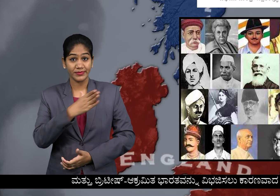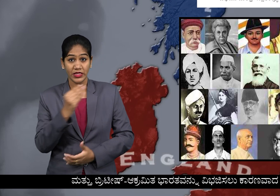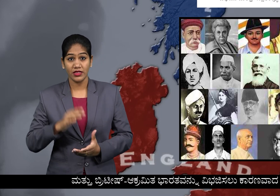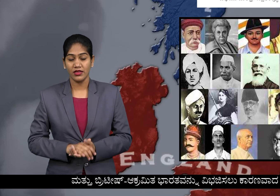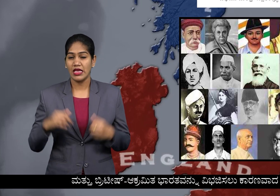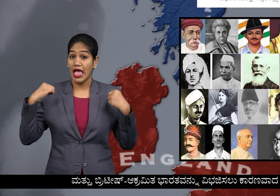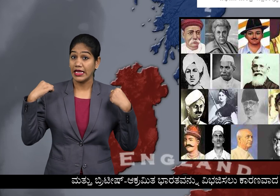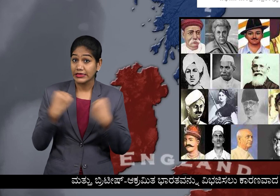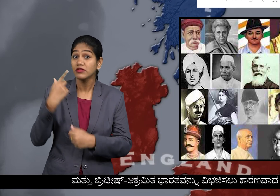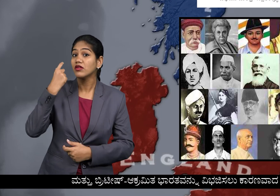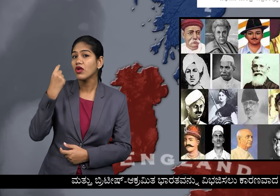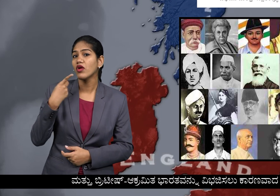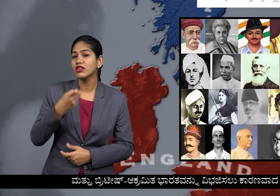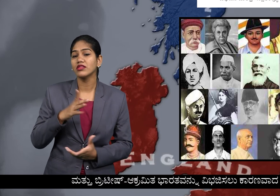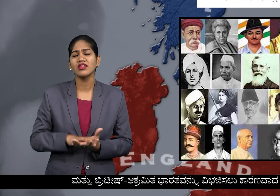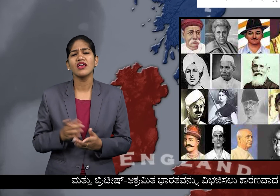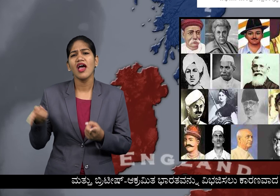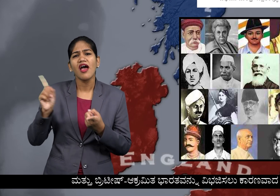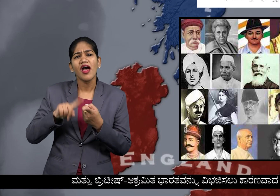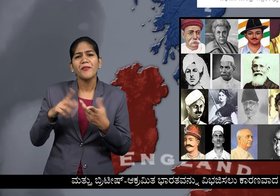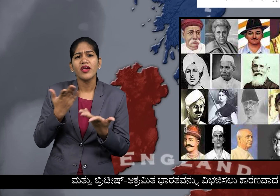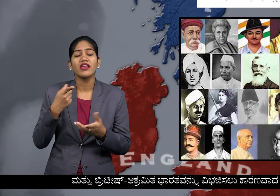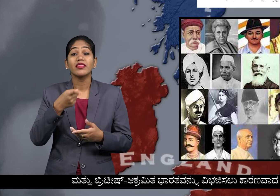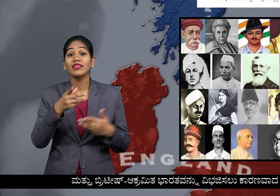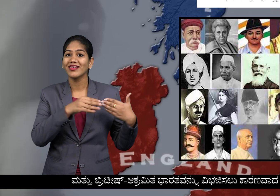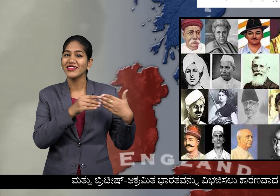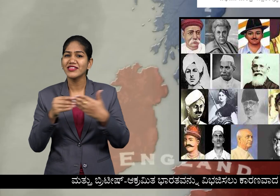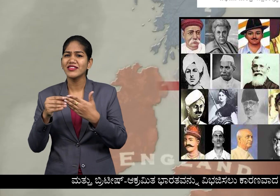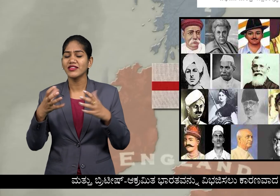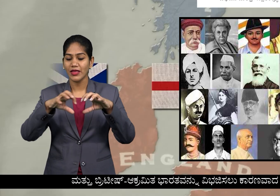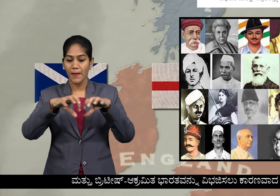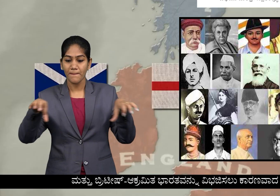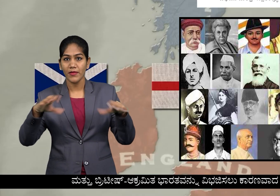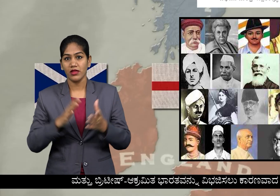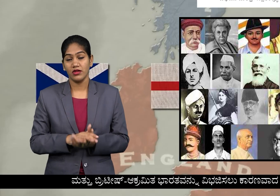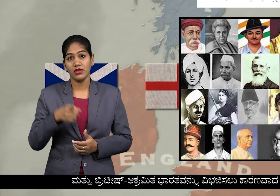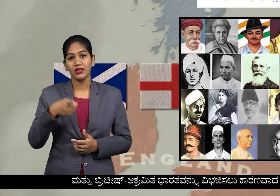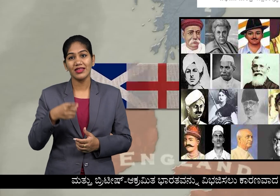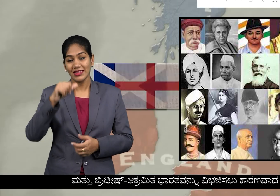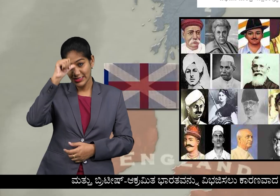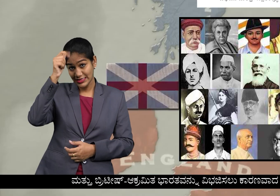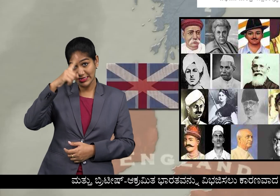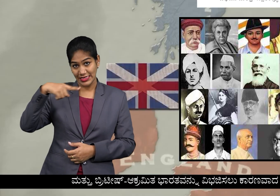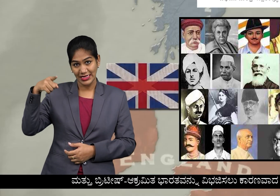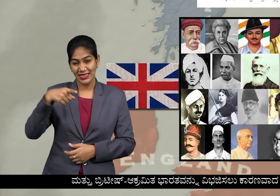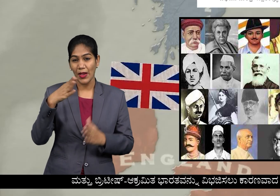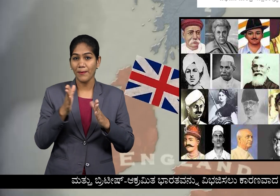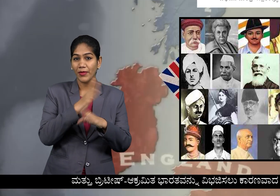ಮತ್ತು ಬ್ರಿಟಿಷ್ ಆಕ್ರಮಿತ ಭಾರತದ ವಿಭಜನೆಗೆ ಕಾರಣವಾದ ಘಟನೆಗಳನ್ನು